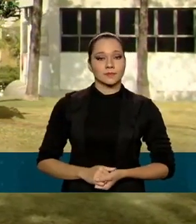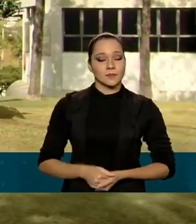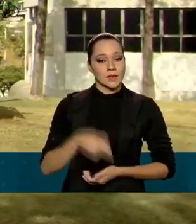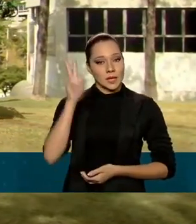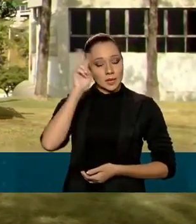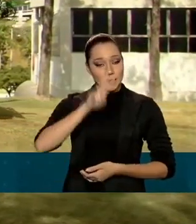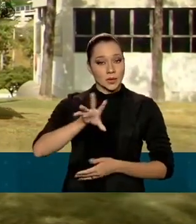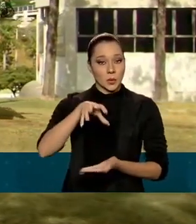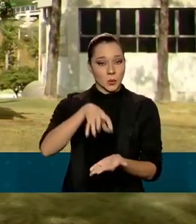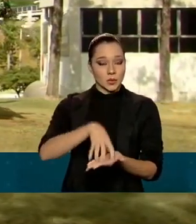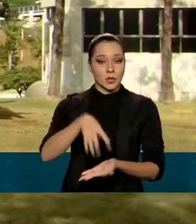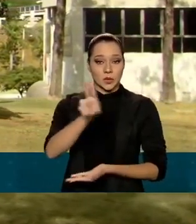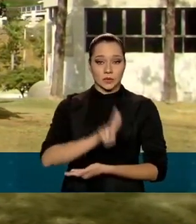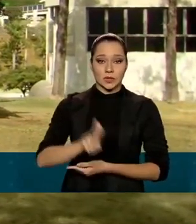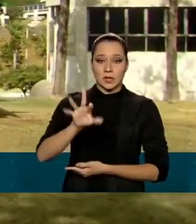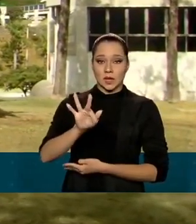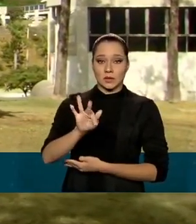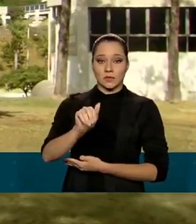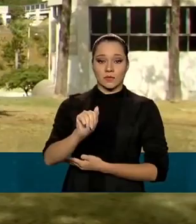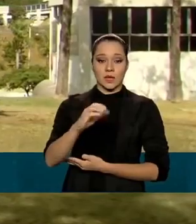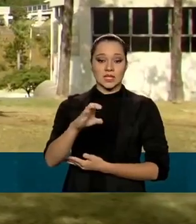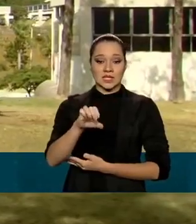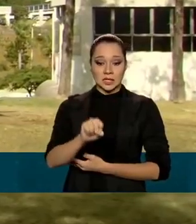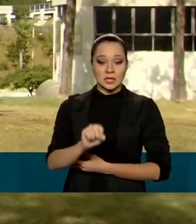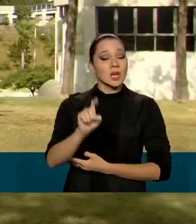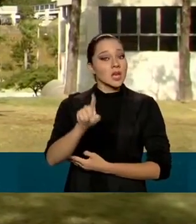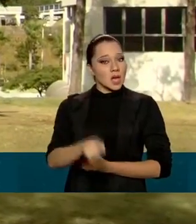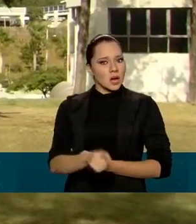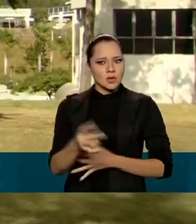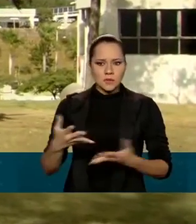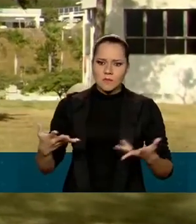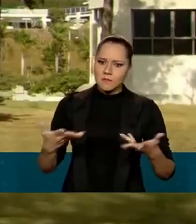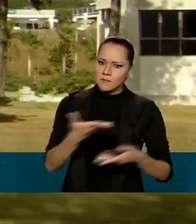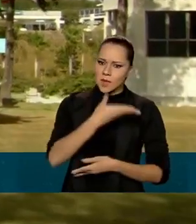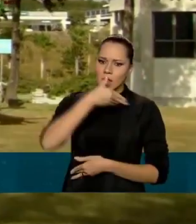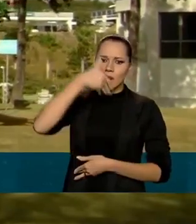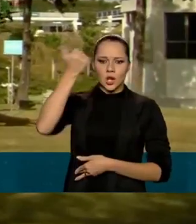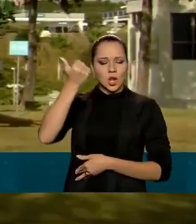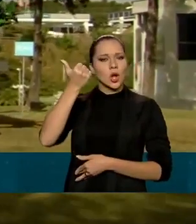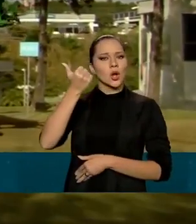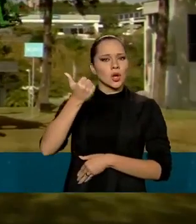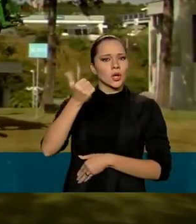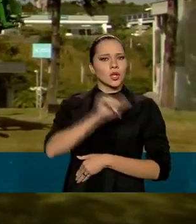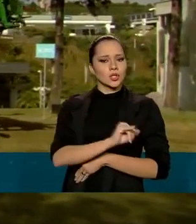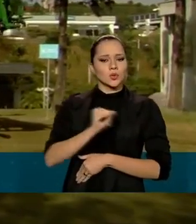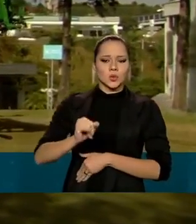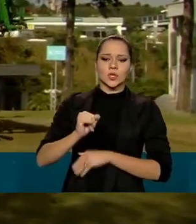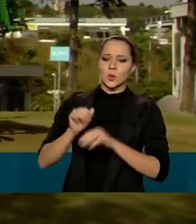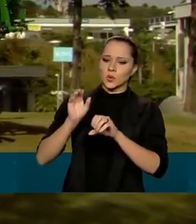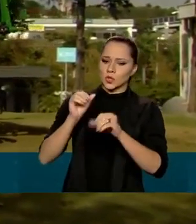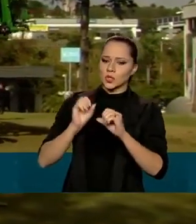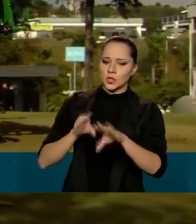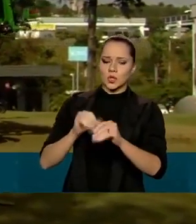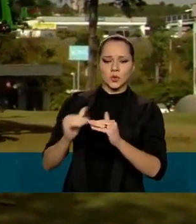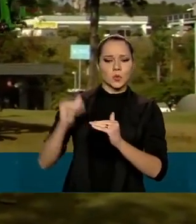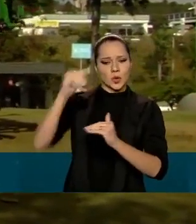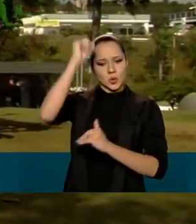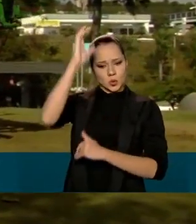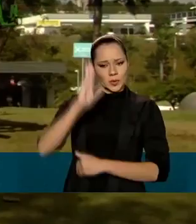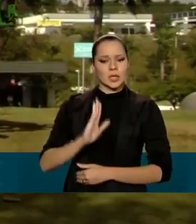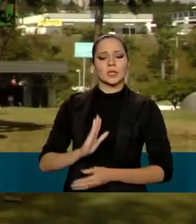Lembrando que o Centro Universitário Facens, ele é considerado uma das melhores instituições de ensino superior do Brasil.